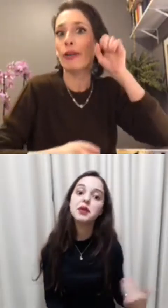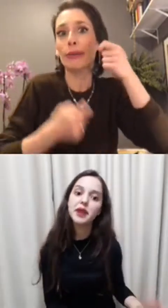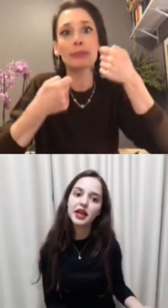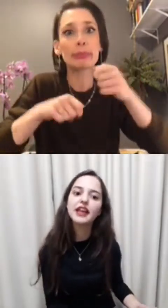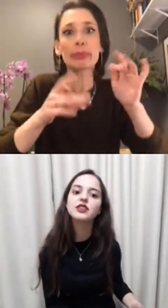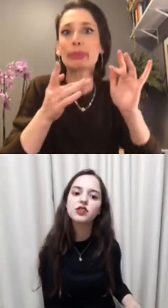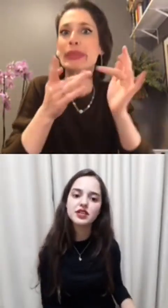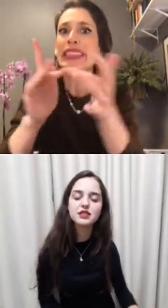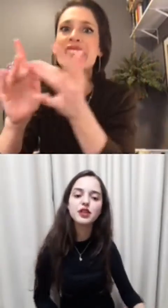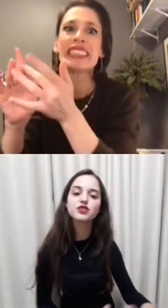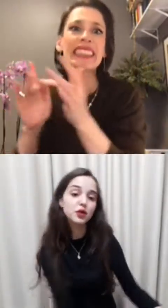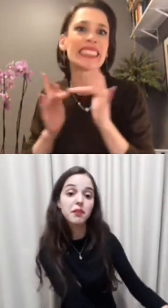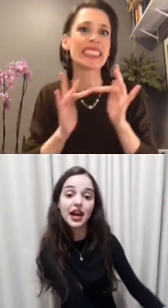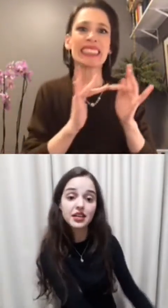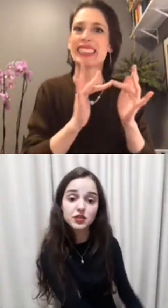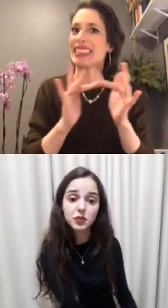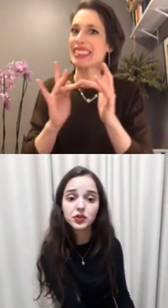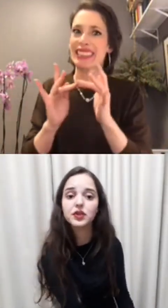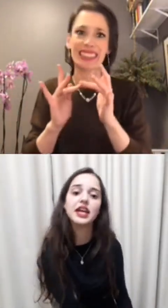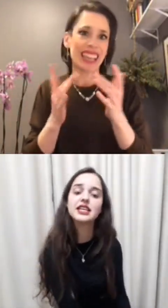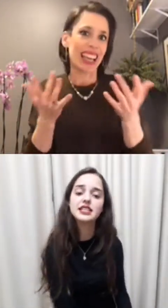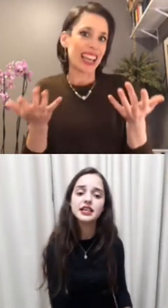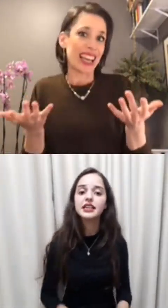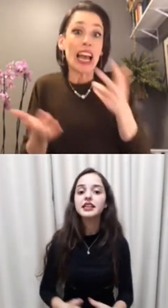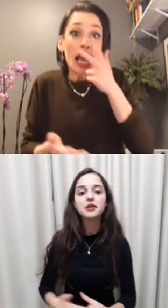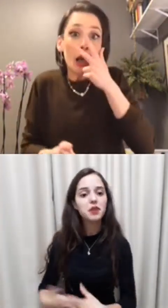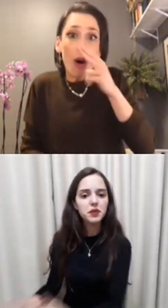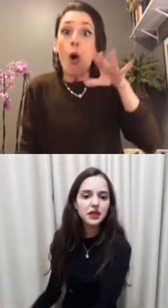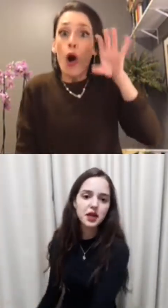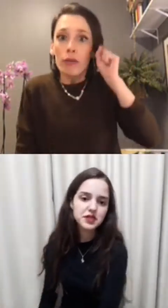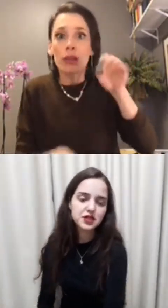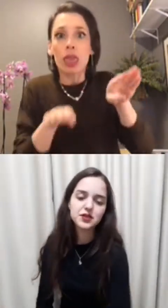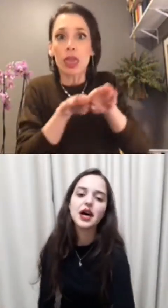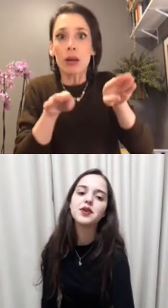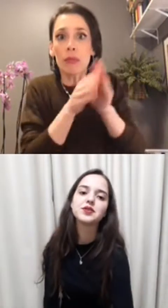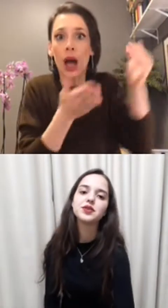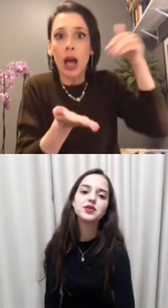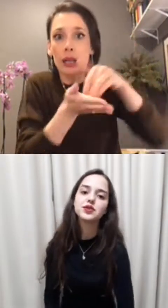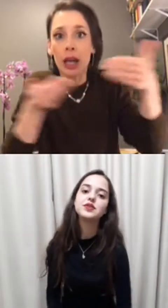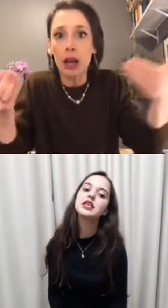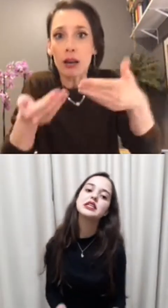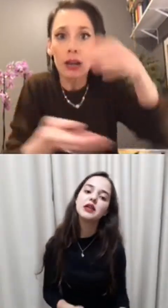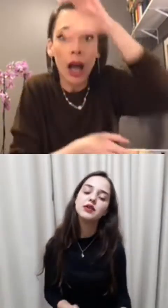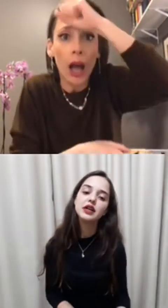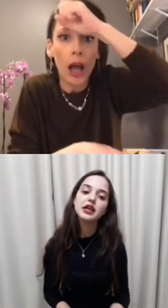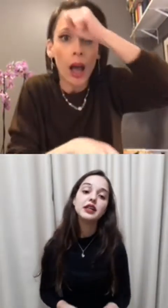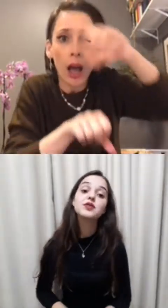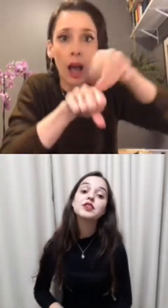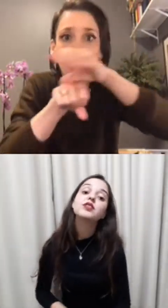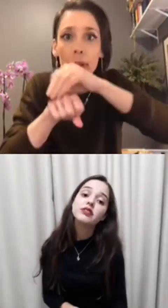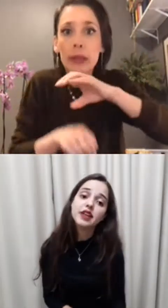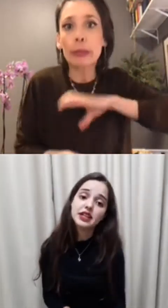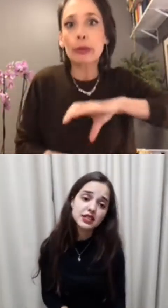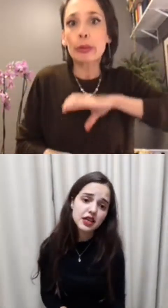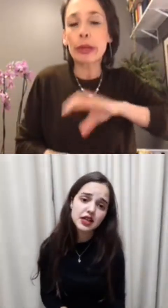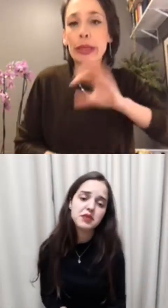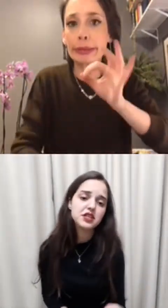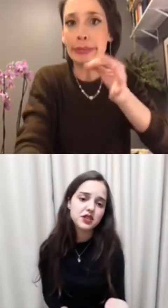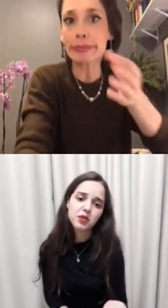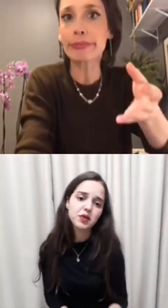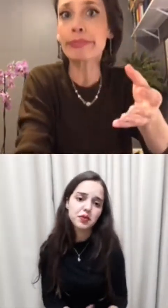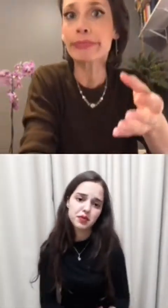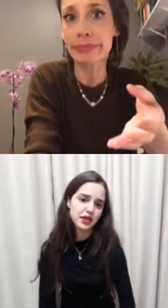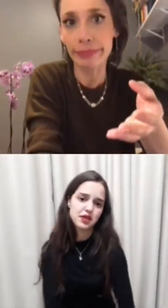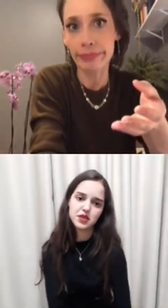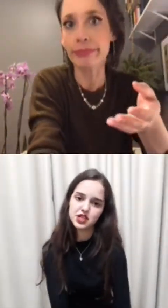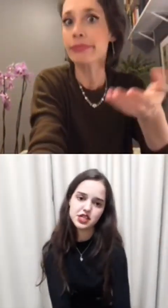sempre aprendendo coisas mais formais do português, também podemos ajudar os outros surdos que não são tão fluentes na Libras como